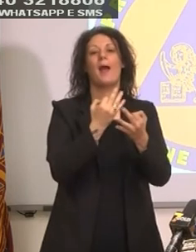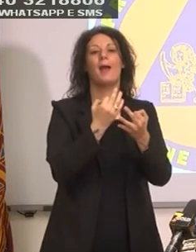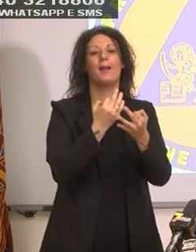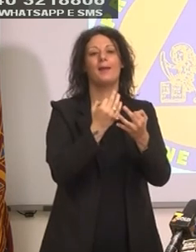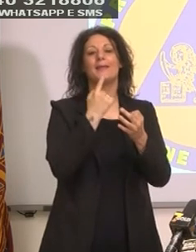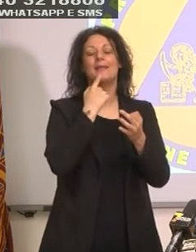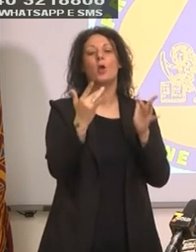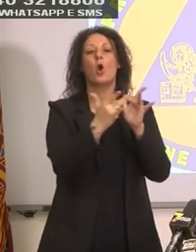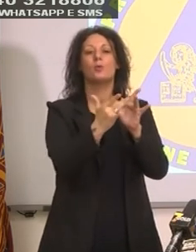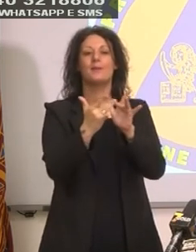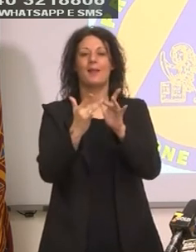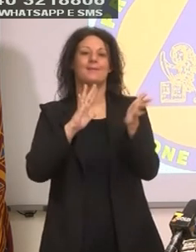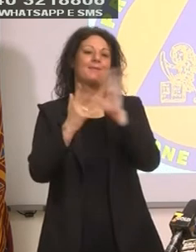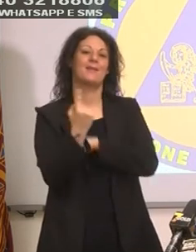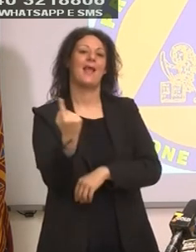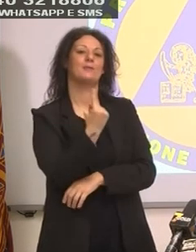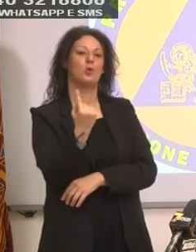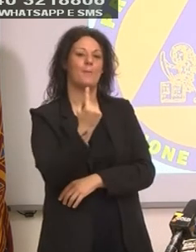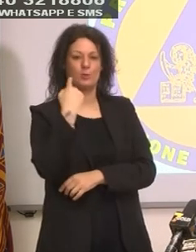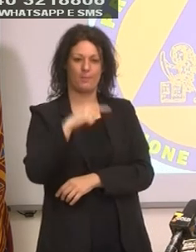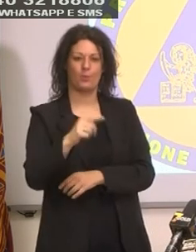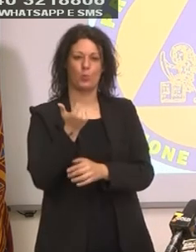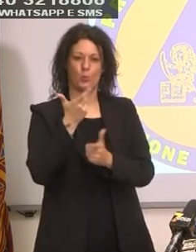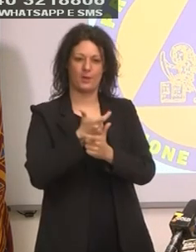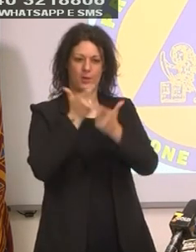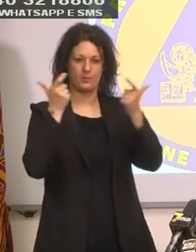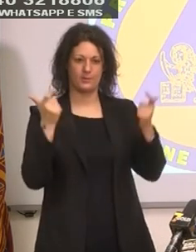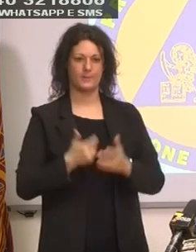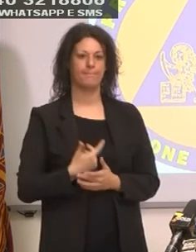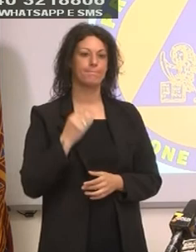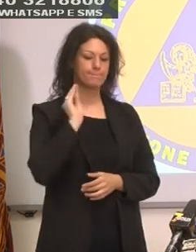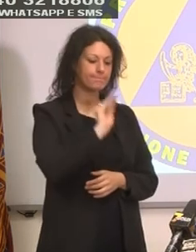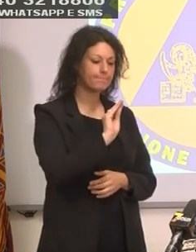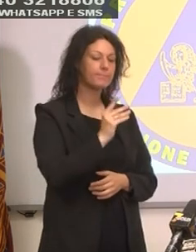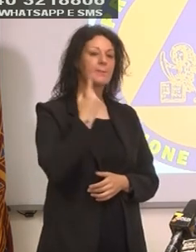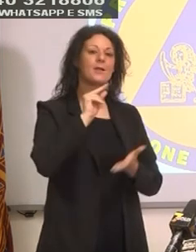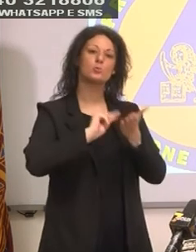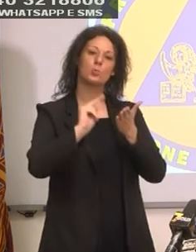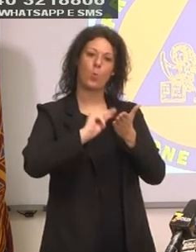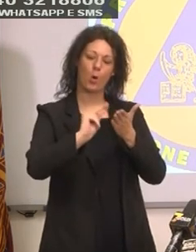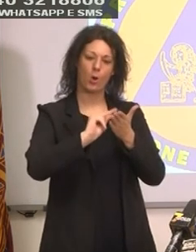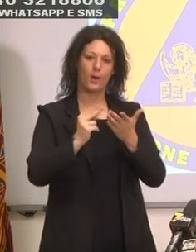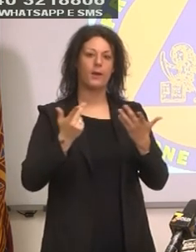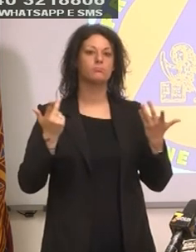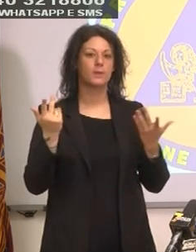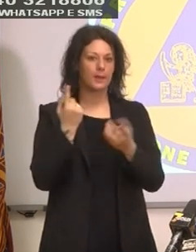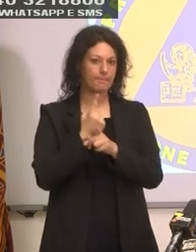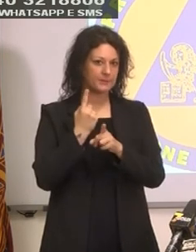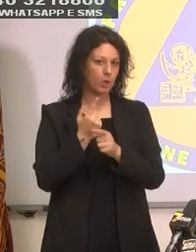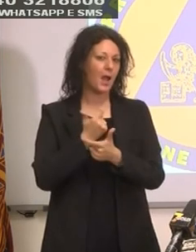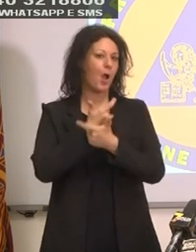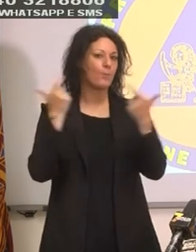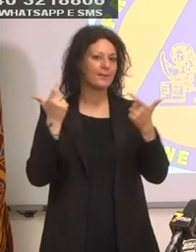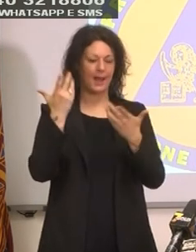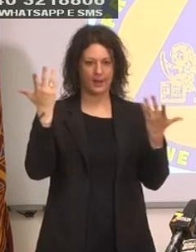la scuola, l'auspicato, o meglio doveroso, aumento del personale, sia scolastico, sia docente, che ATA, e